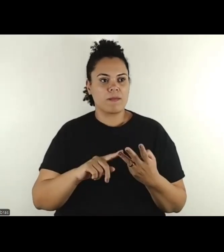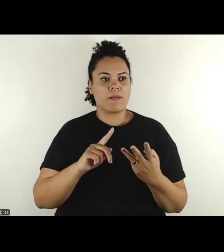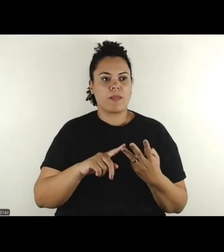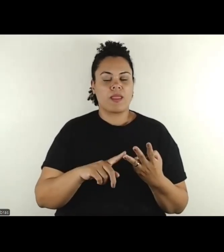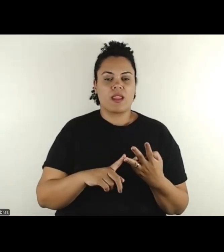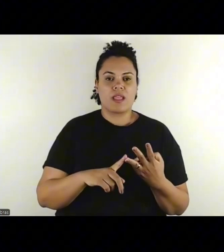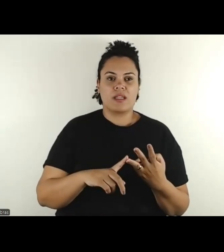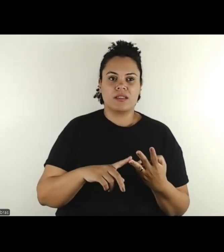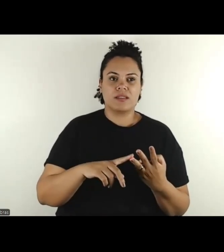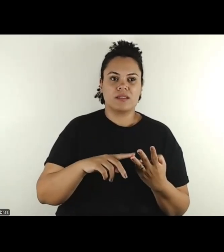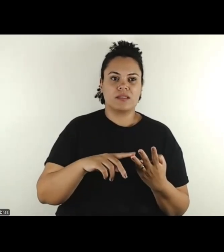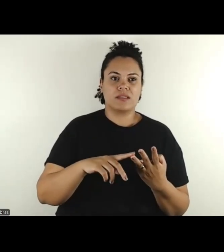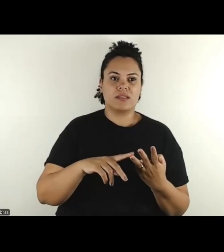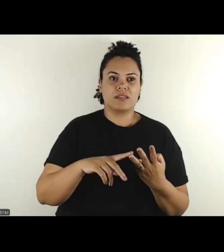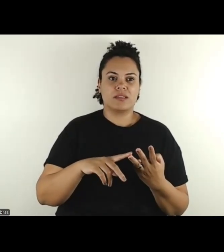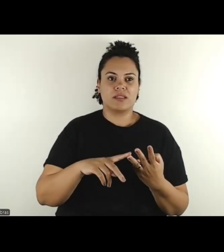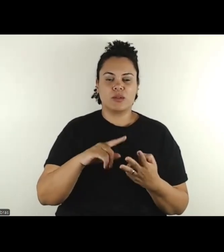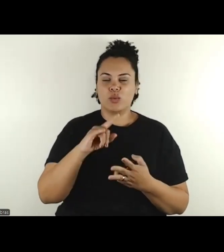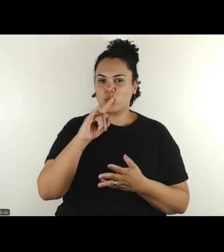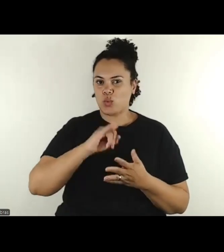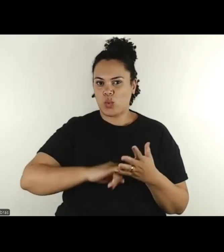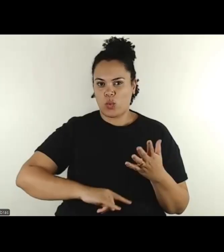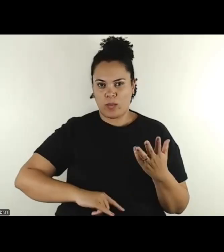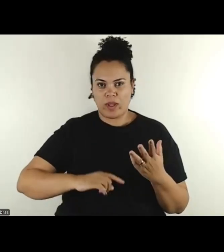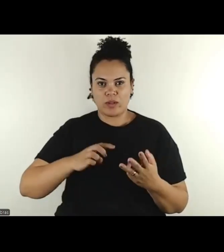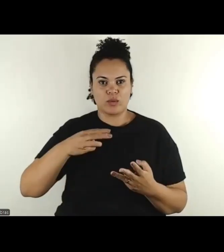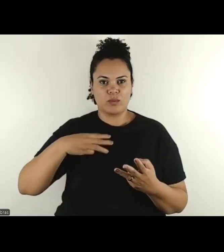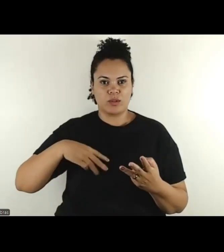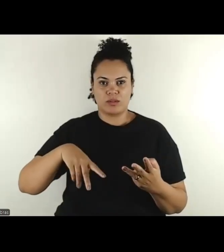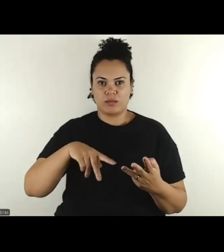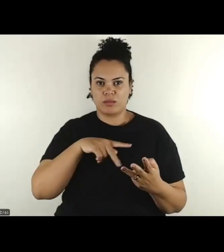tem diversos documentos do Ministério,